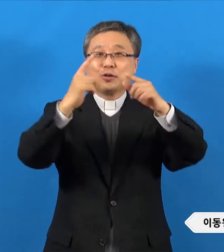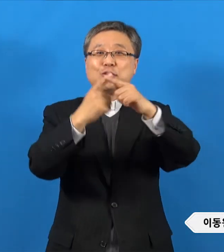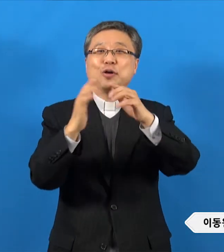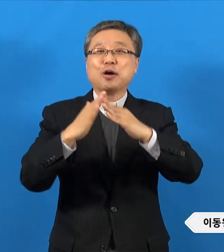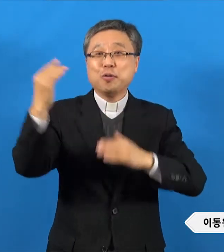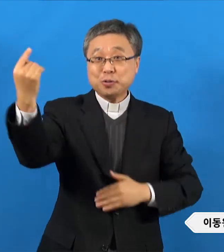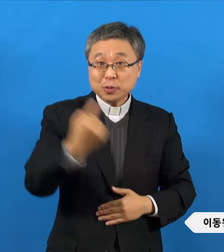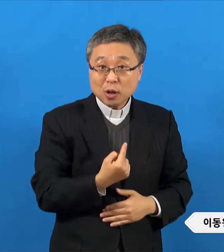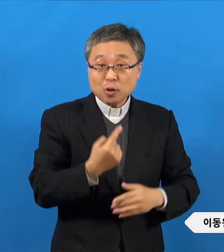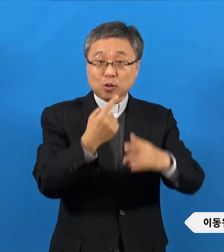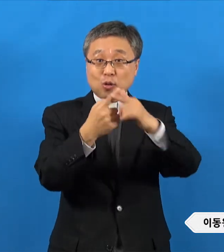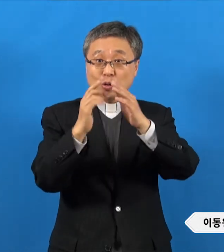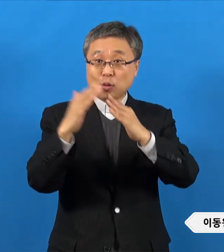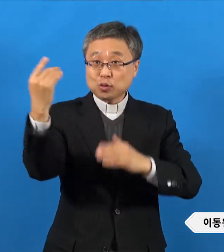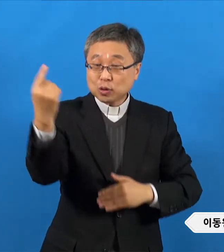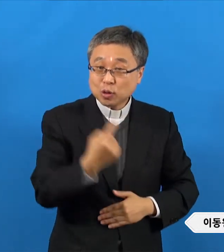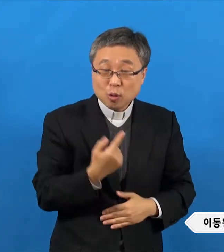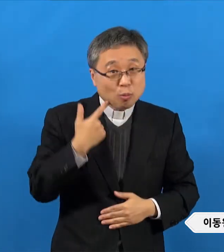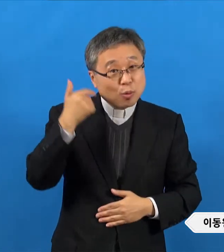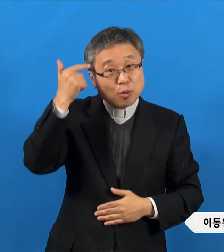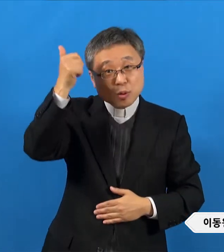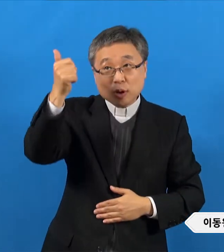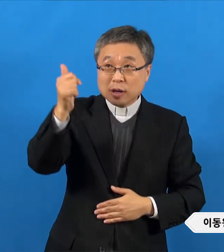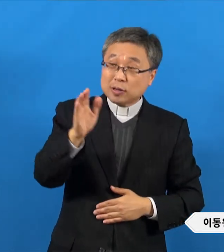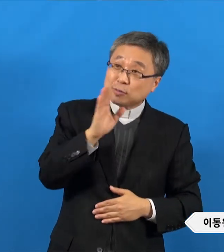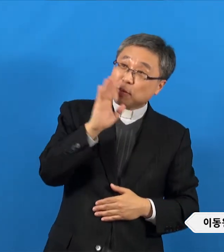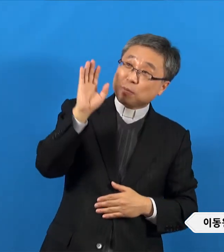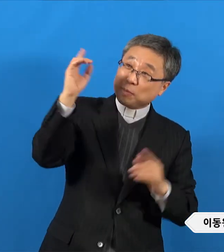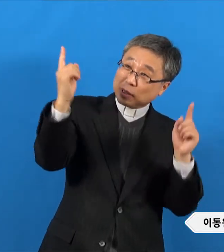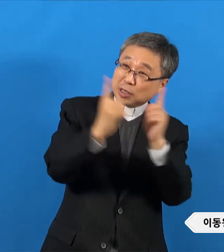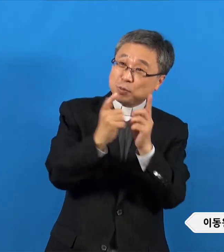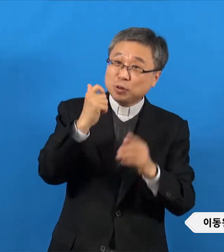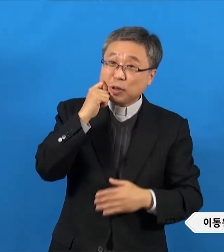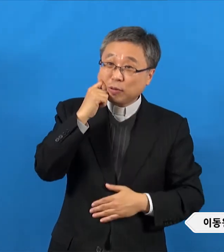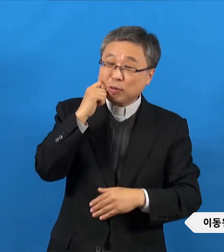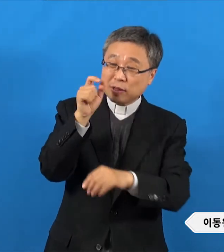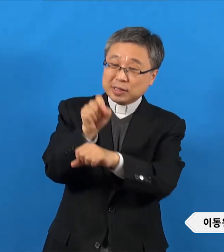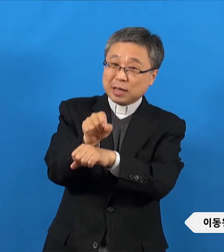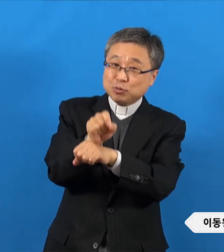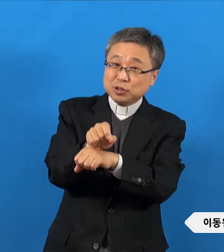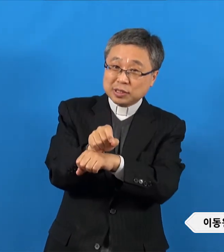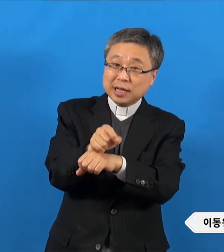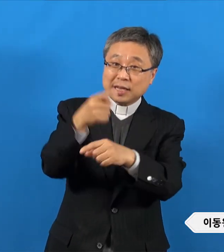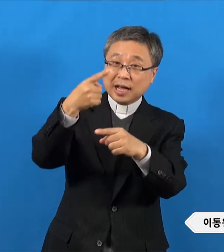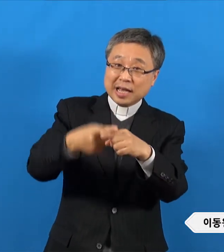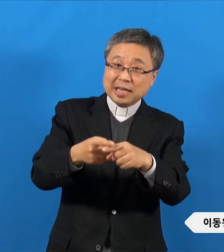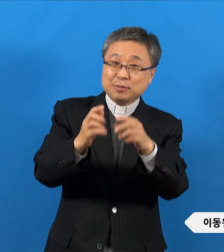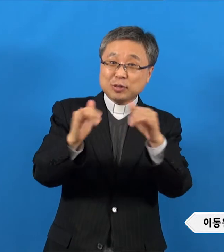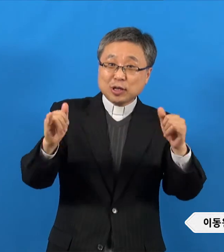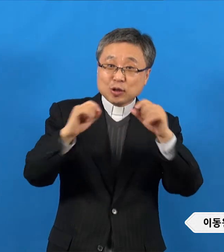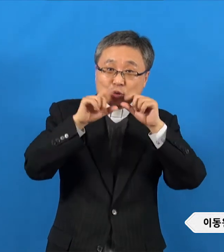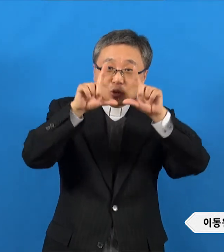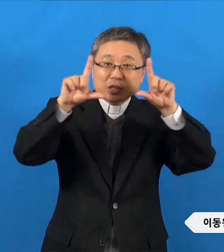근데 교회는 나왔는데 목사님은 차마 못 만나고 목사님 사무실에다 이분도 쪽지 하나를 넘기고 갔대요.